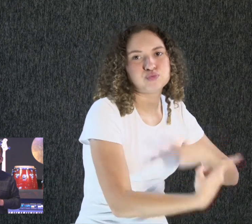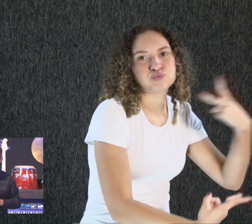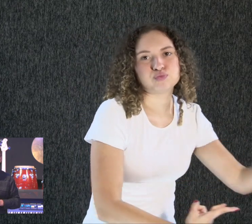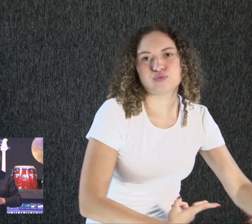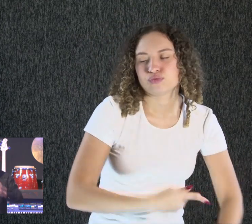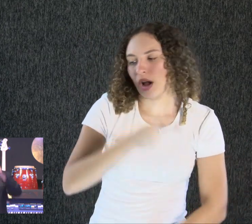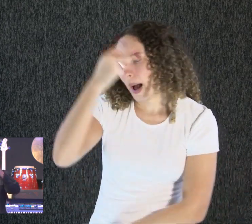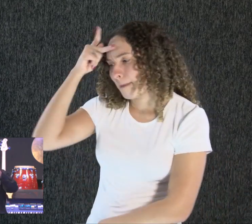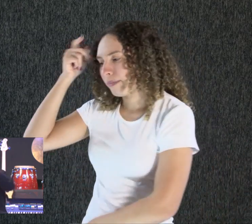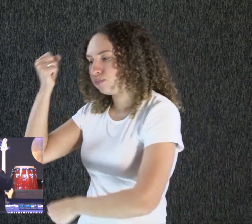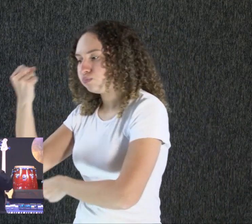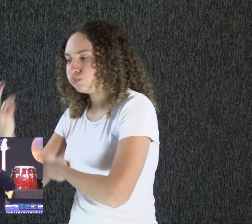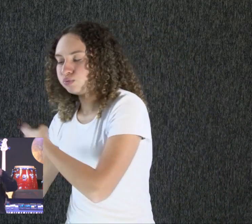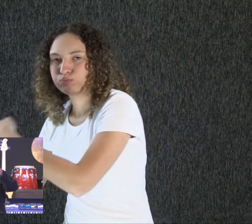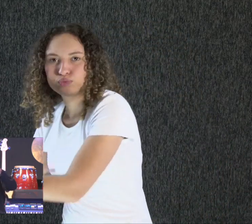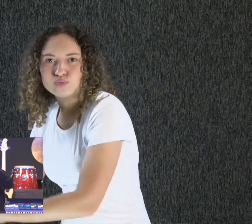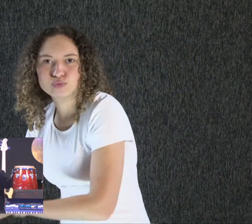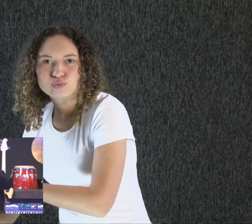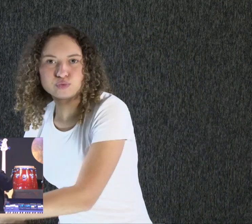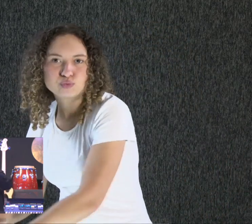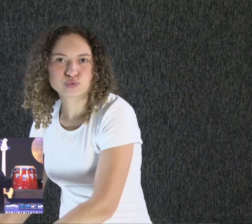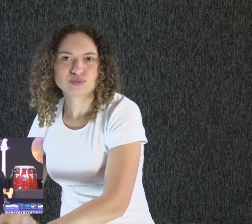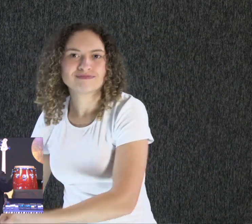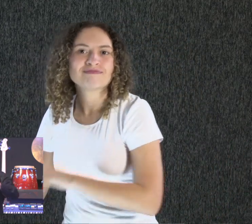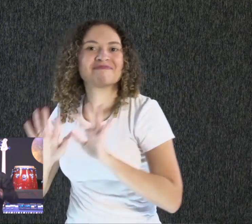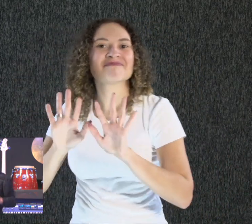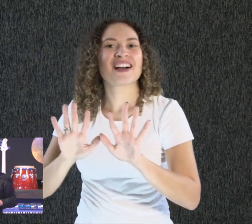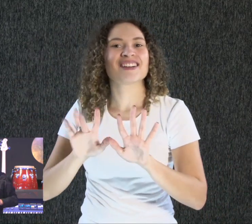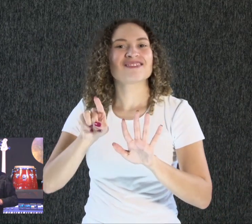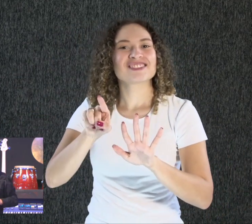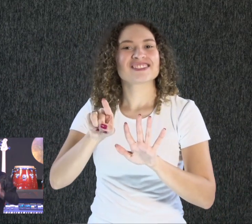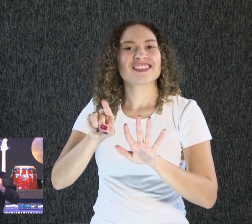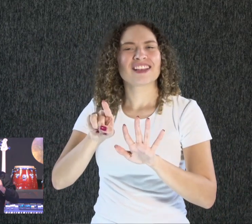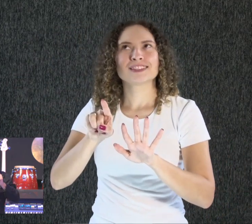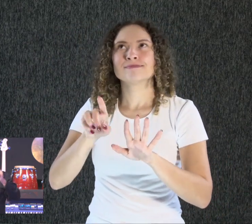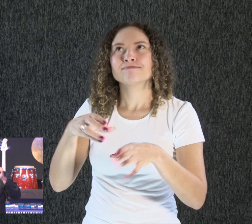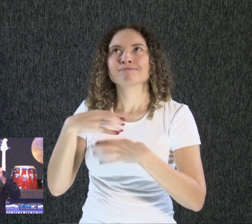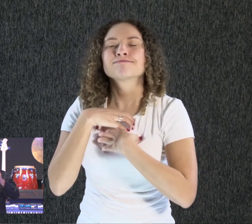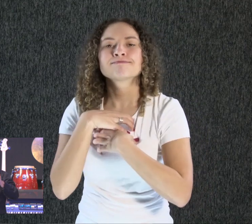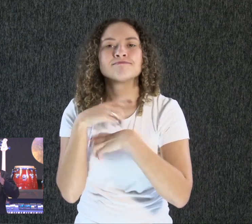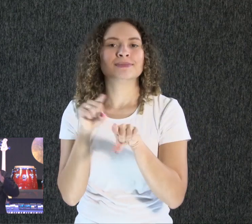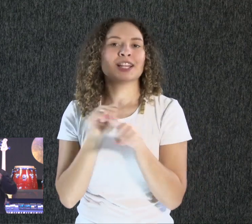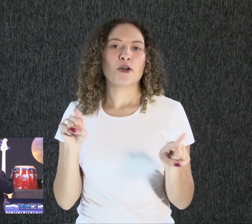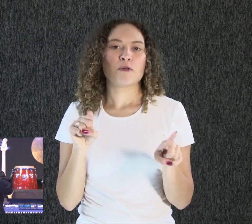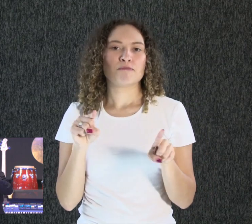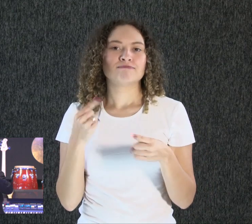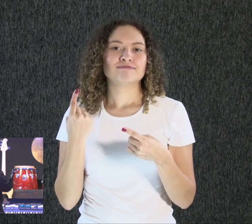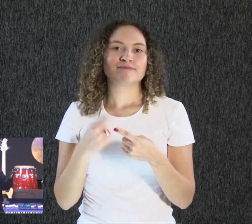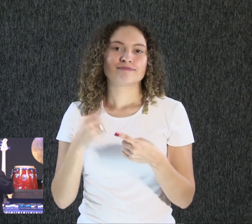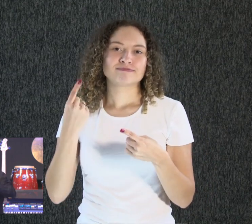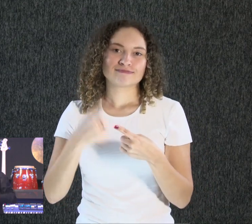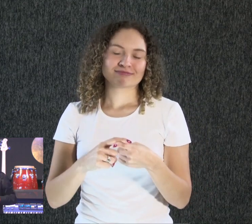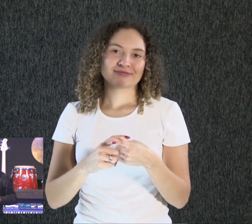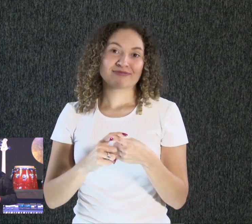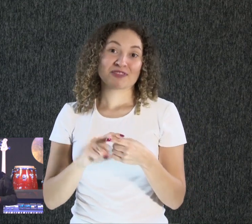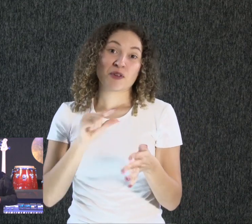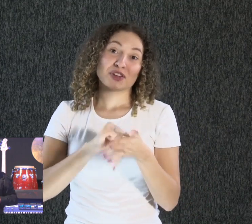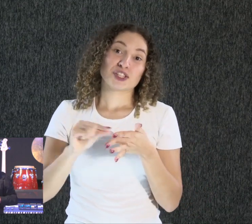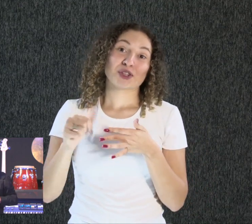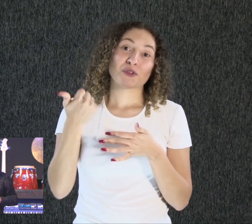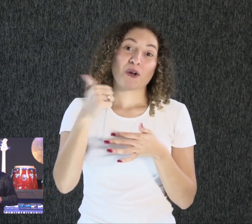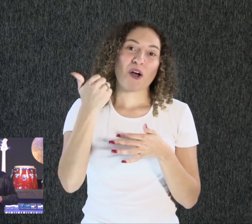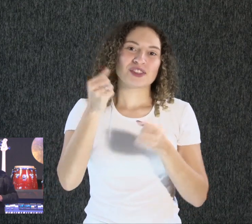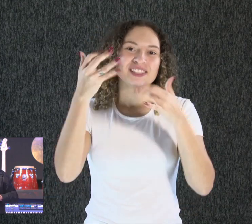tua direita, mas tu não serás atingido. Tu não serás atingido. Por que você não vai ser